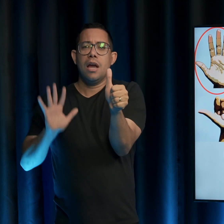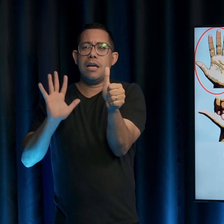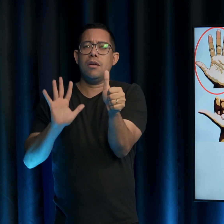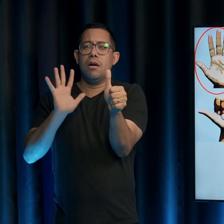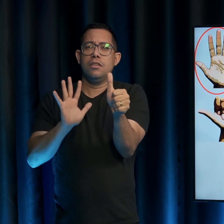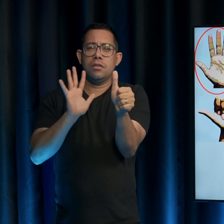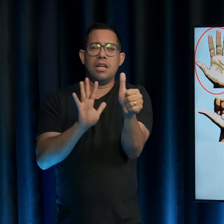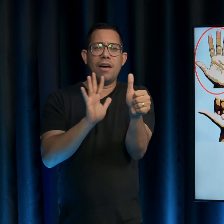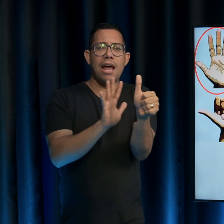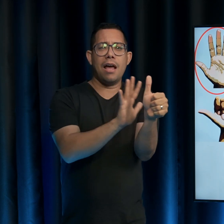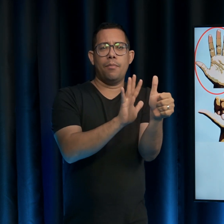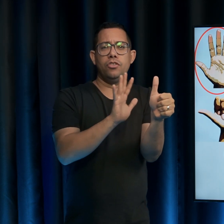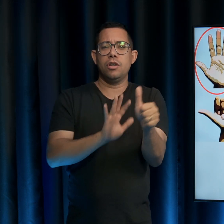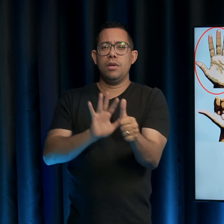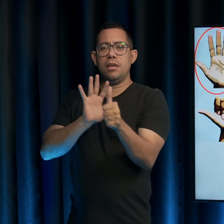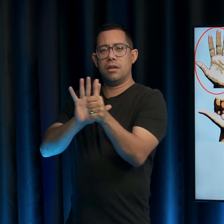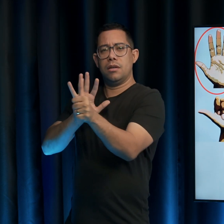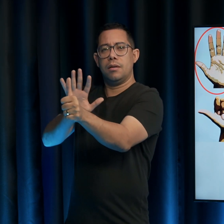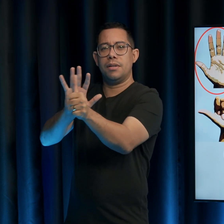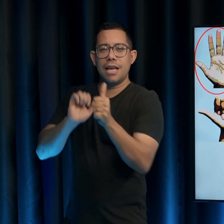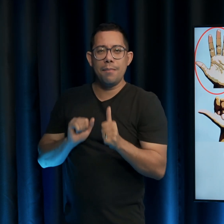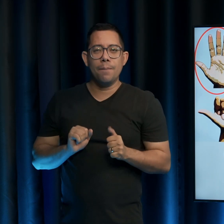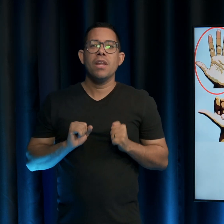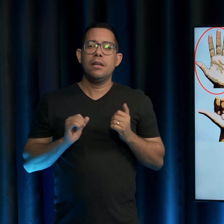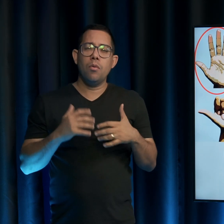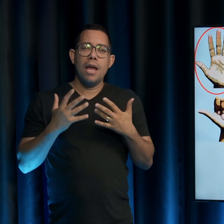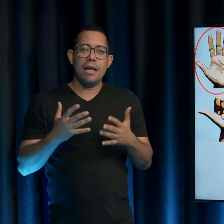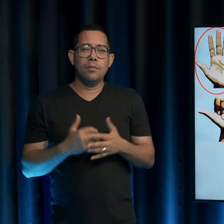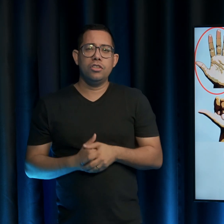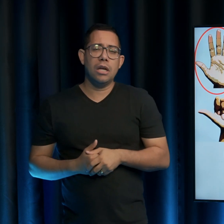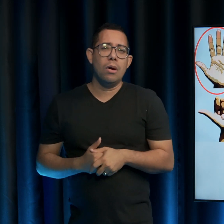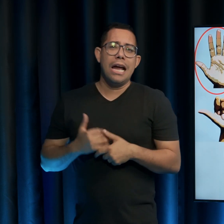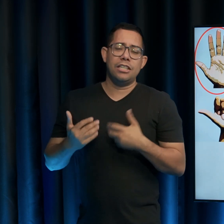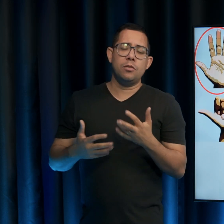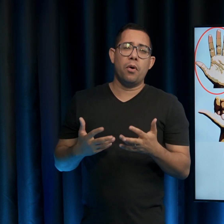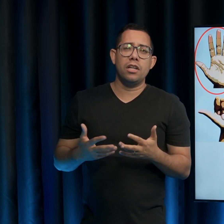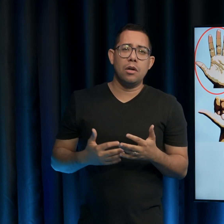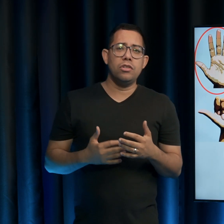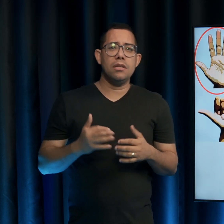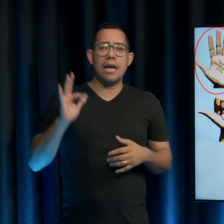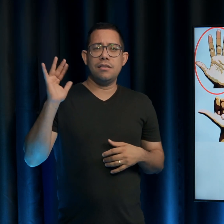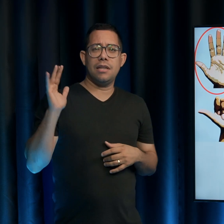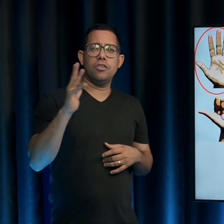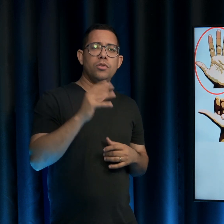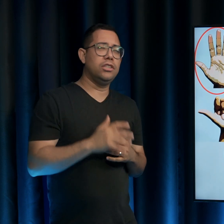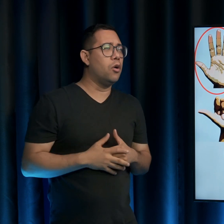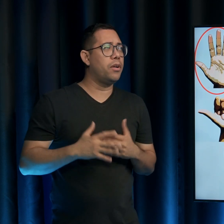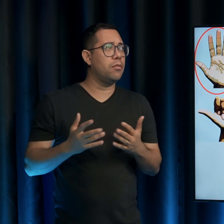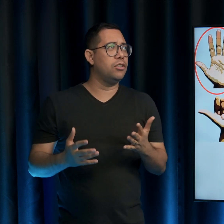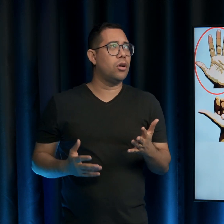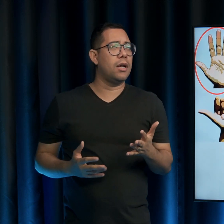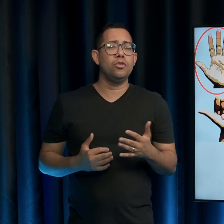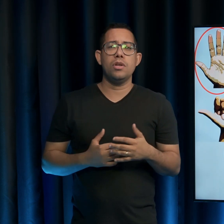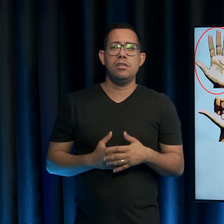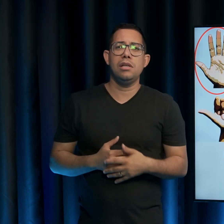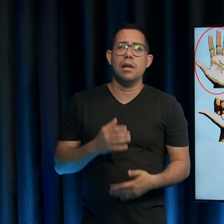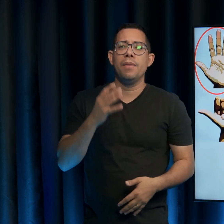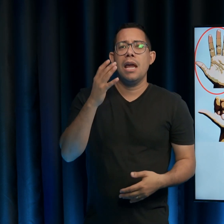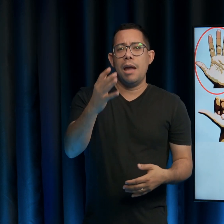ó, Jesus estava lá, a multidão ia. Percebe? Então, essa multidão. A gente pode até utilizar esse sinal de multidão, por exemplo, uma história muito conhecida. Em Marcos,